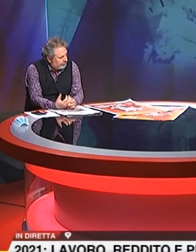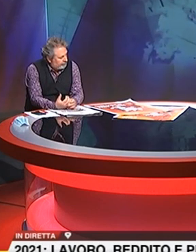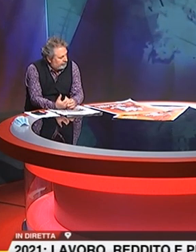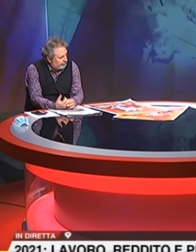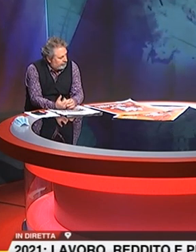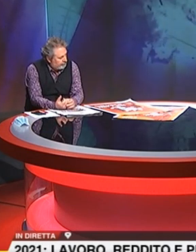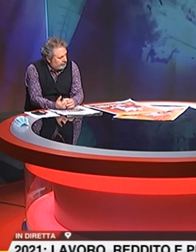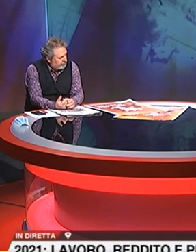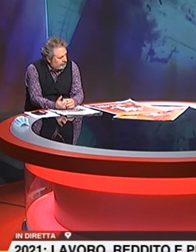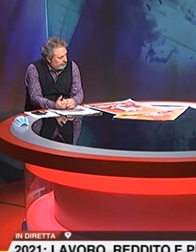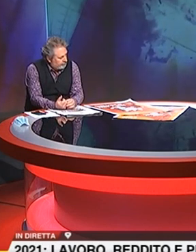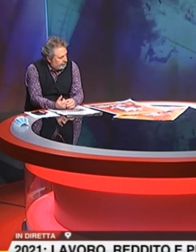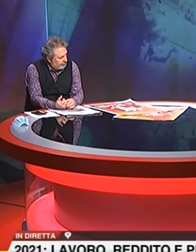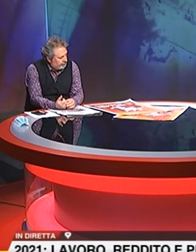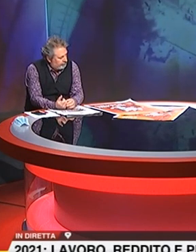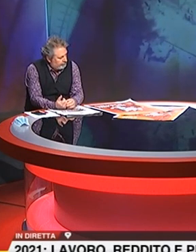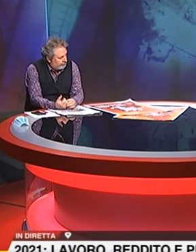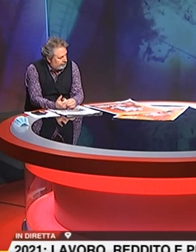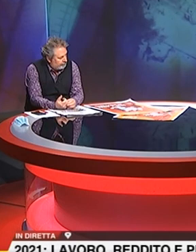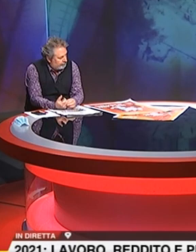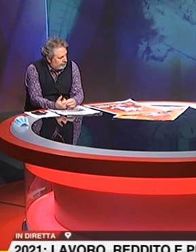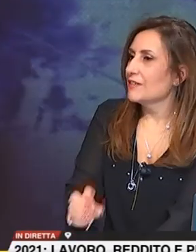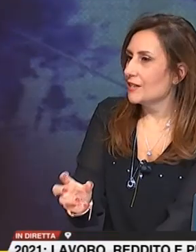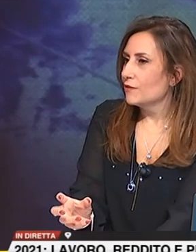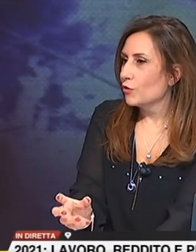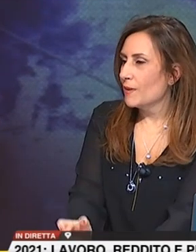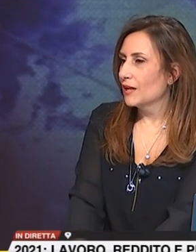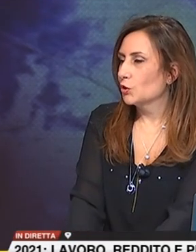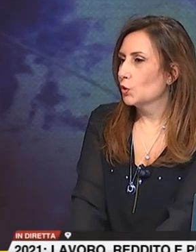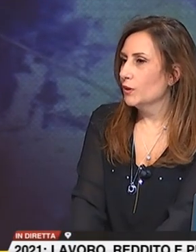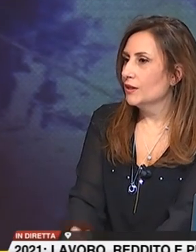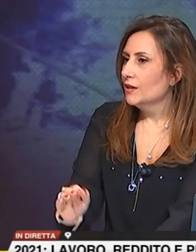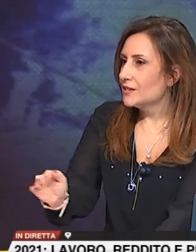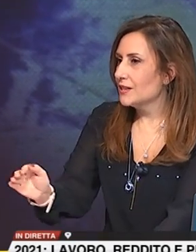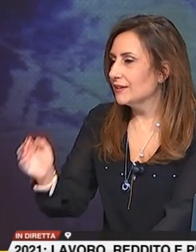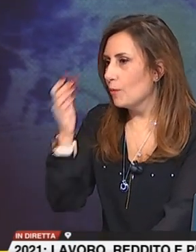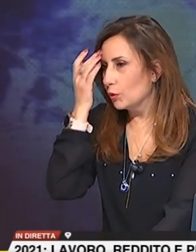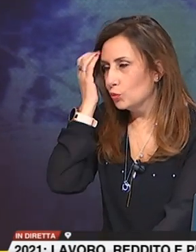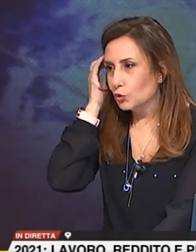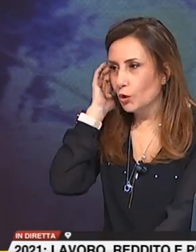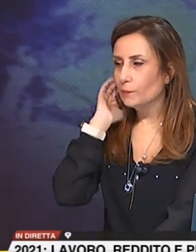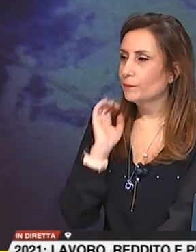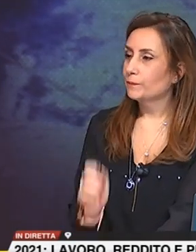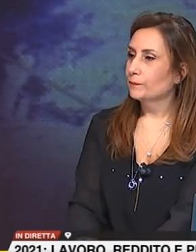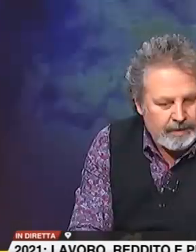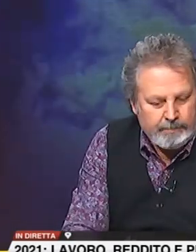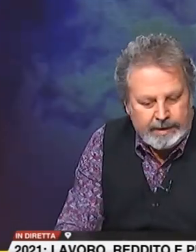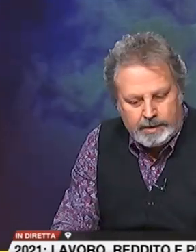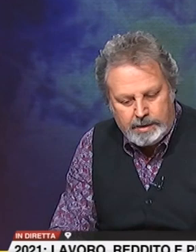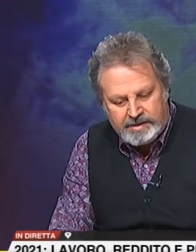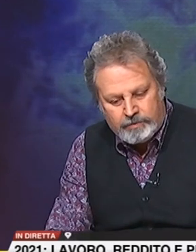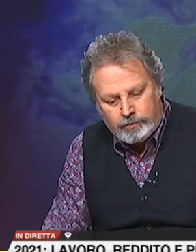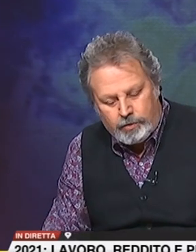che cosa pensa su un governo che adesso in questo momento deve essere riformato, quindi slitta un po' tutto?